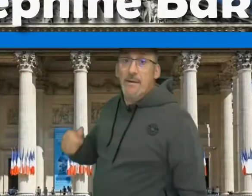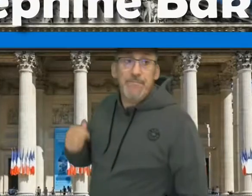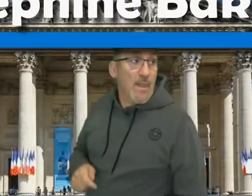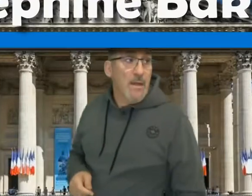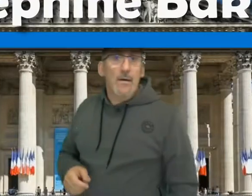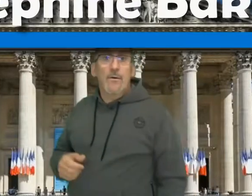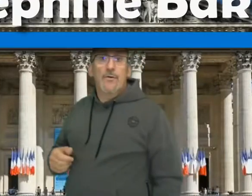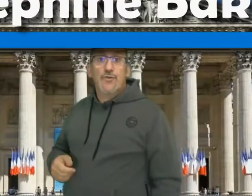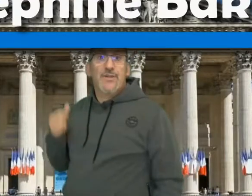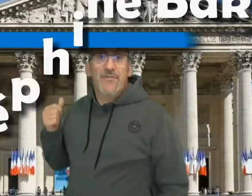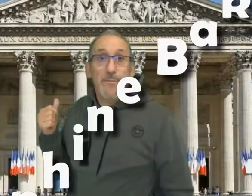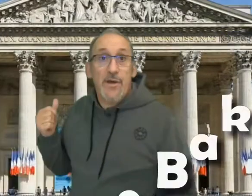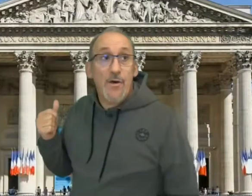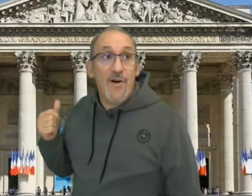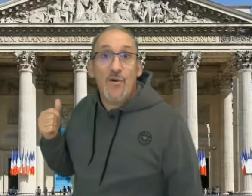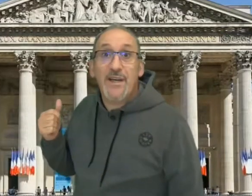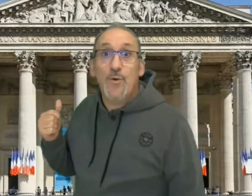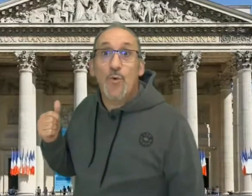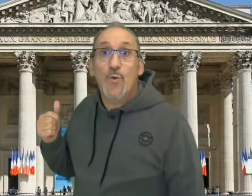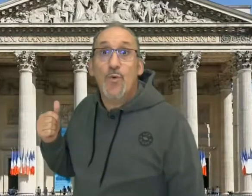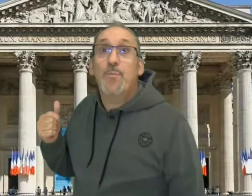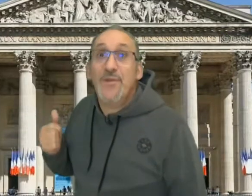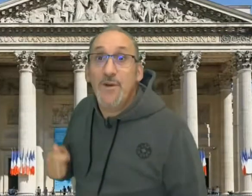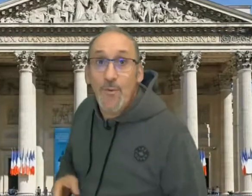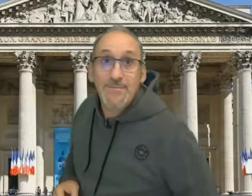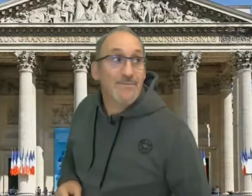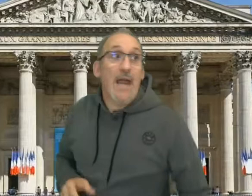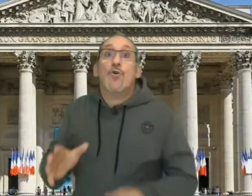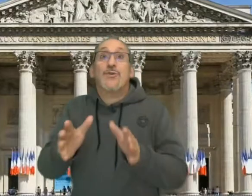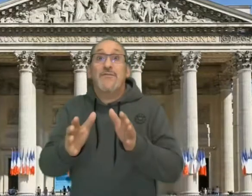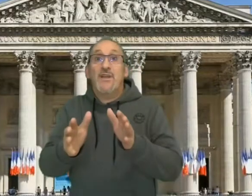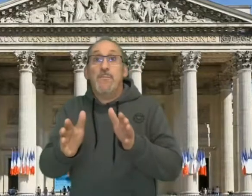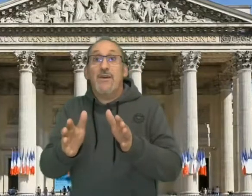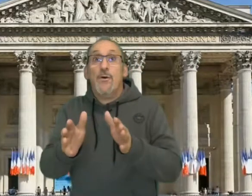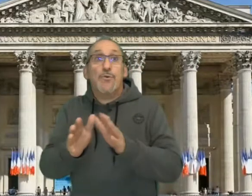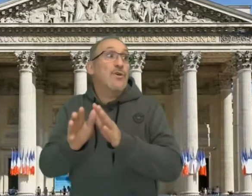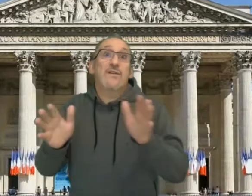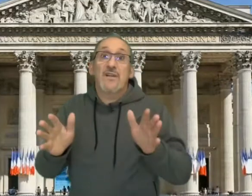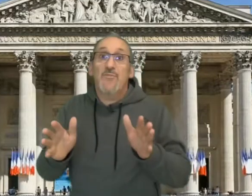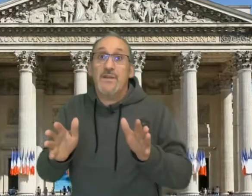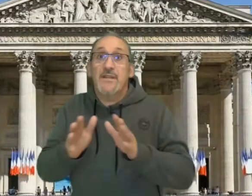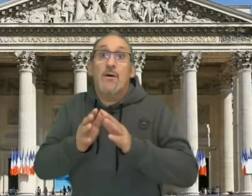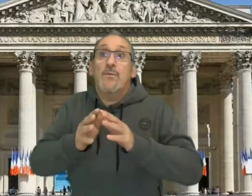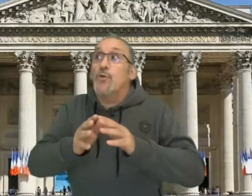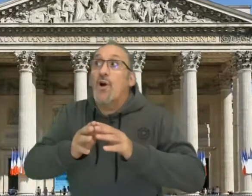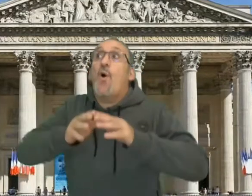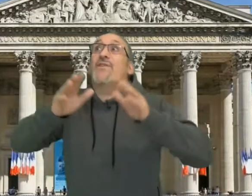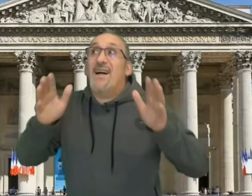ça y est, Joséphine Baker va rentrer au Panthéon. Alors, Joséphine Baker, pour ceux qui ne savent pas, c'était quand même une grande